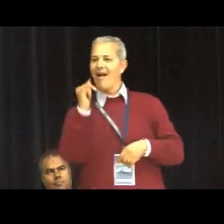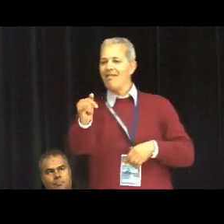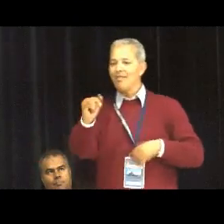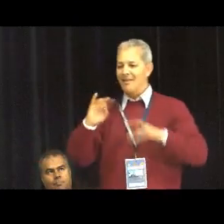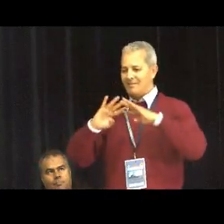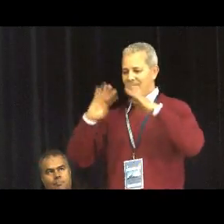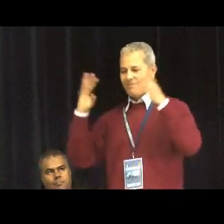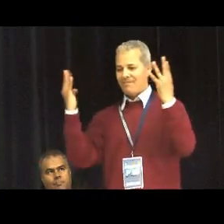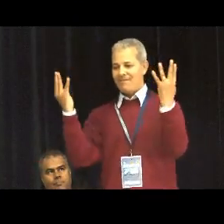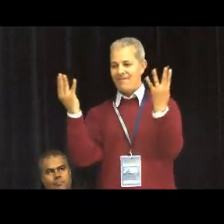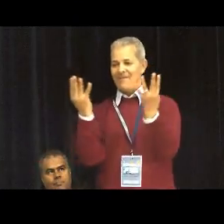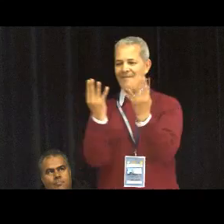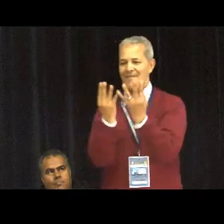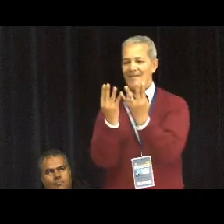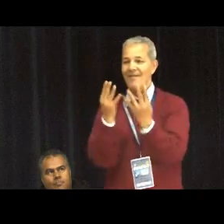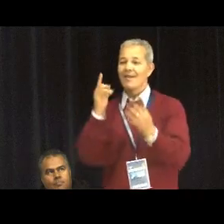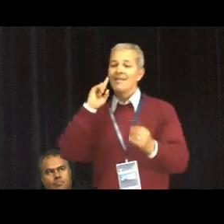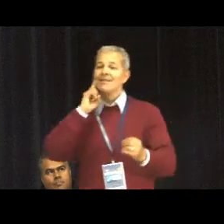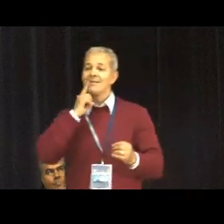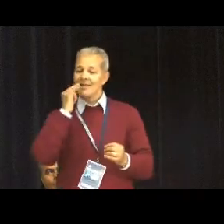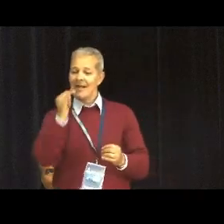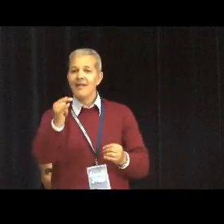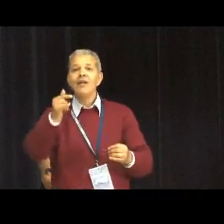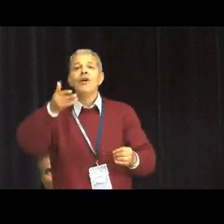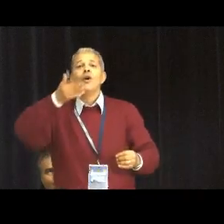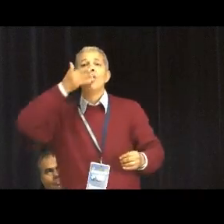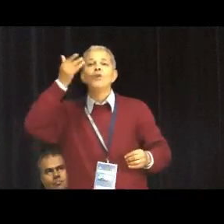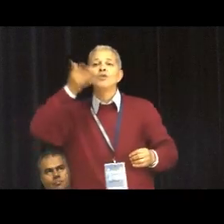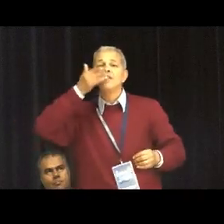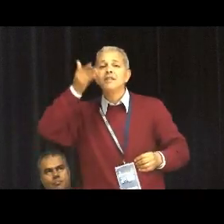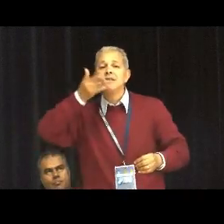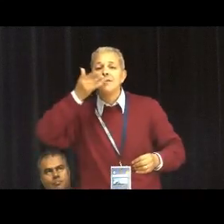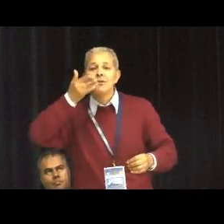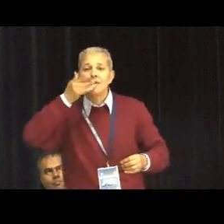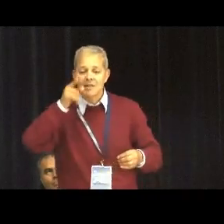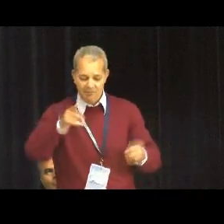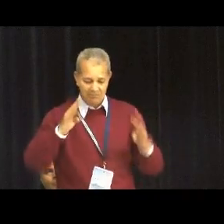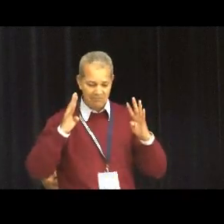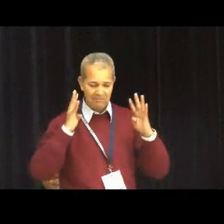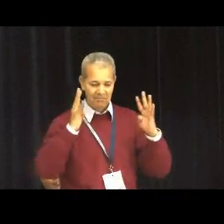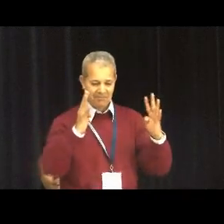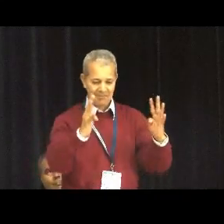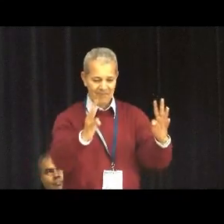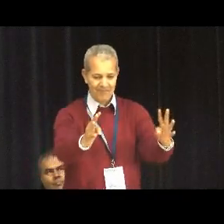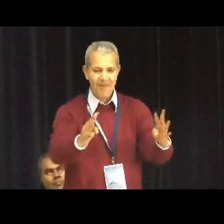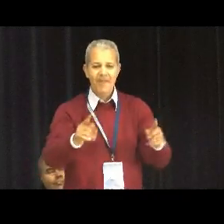يكون عندهم اتحاد، يكون عندهم كيان اللي تجمع القوى ديالهم المختلفة.